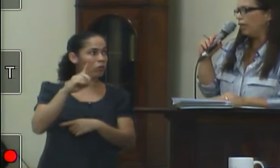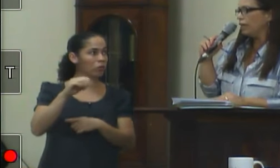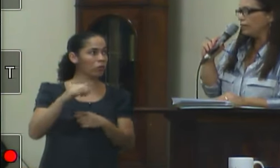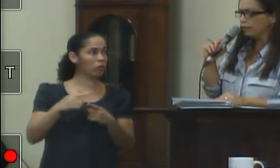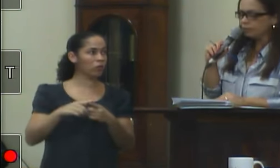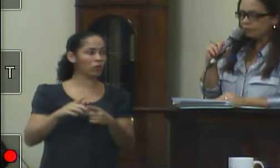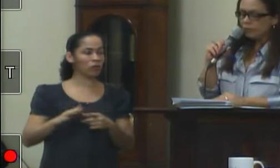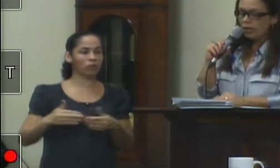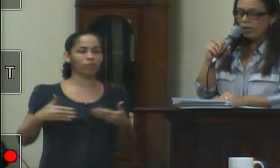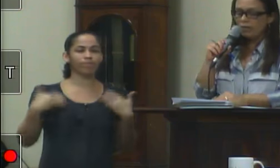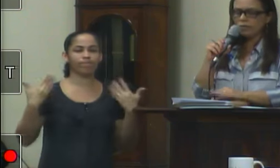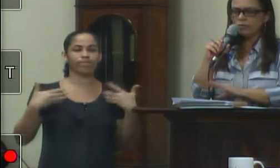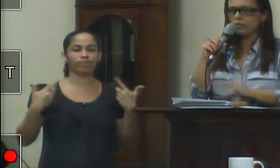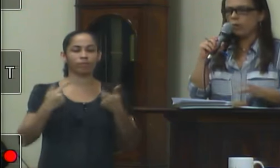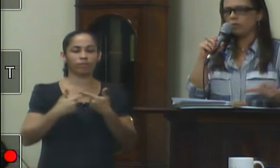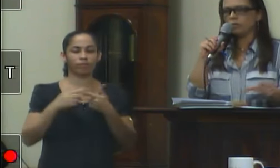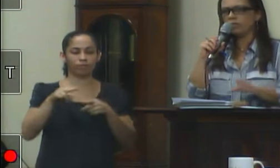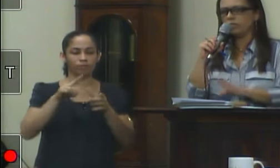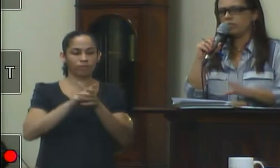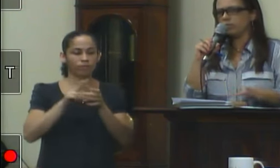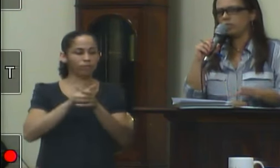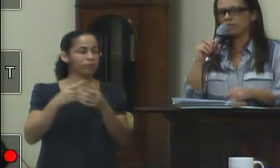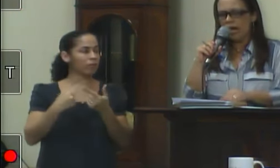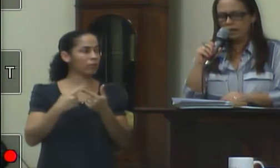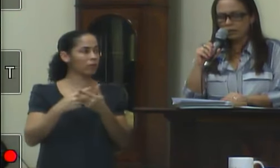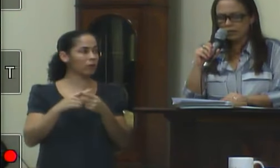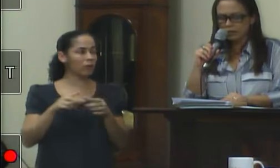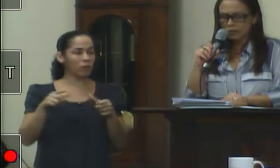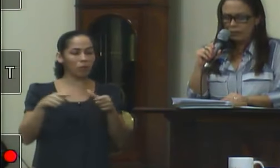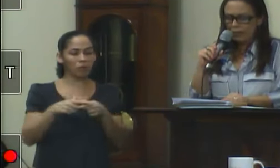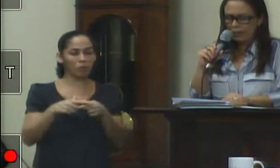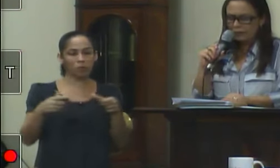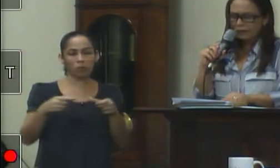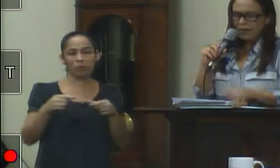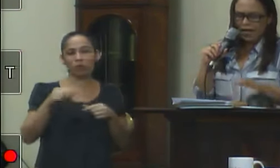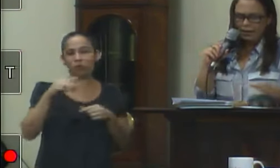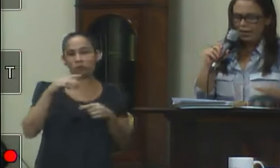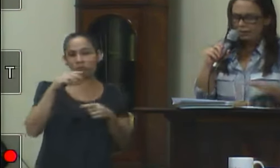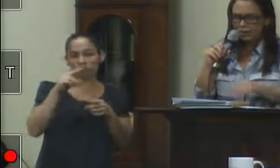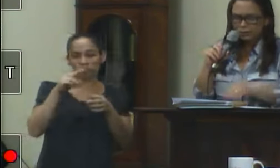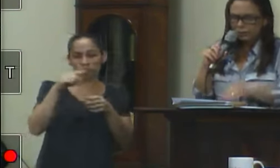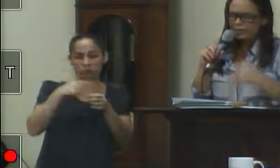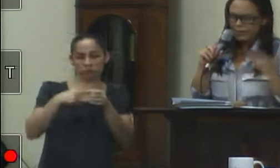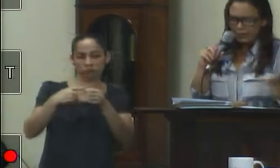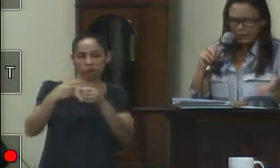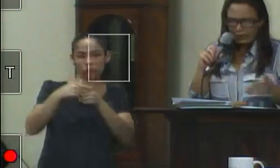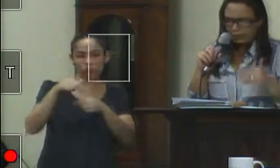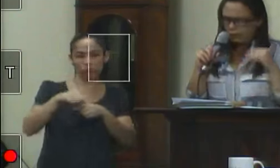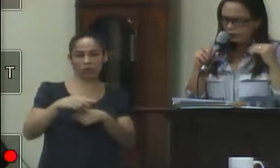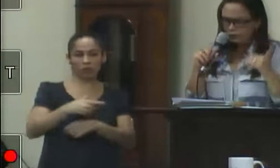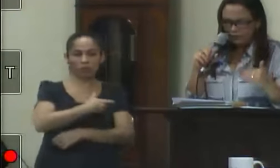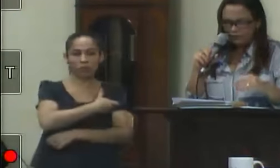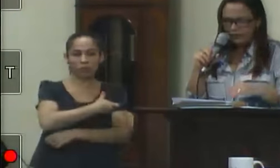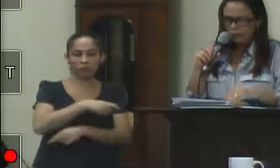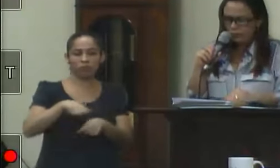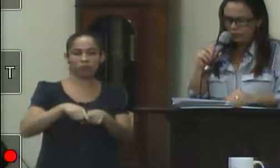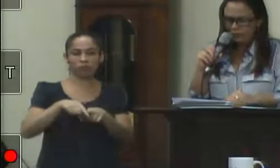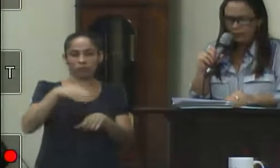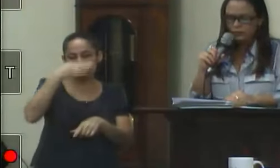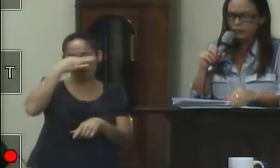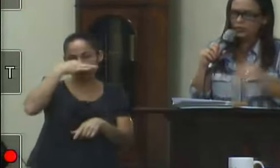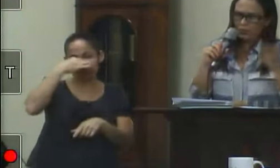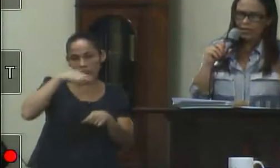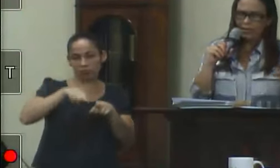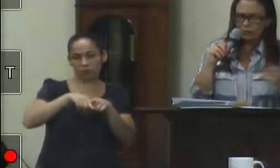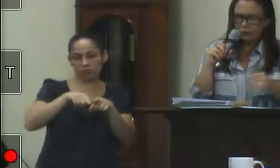para Valença. Um dos poucos municípios no estado que atingiu a meta da influenza, que é a gripe, foi